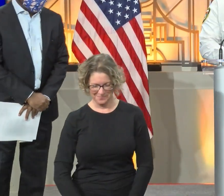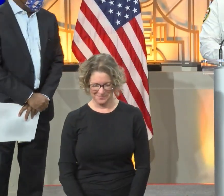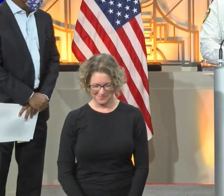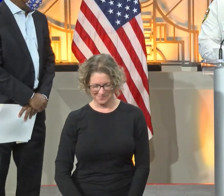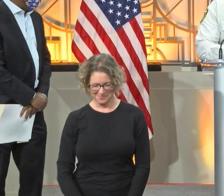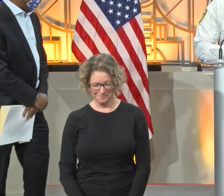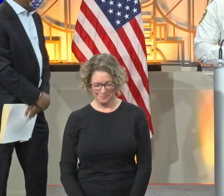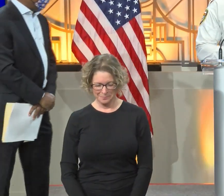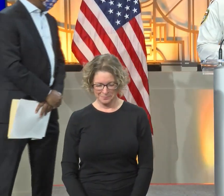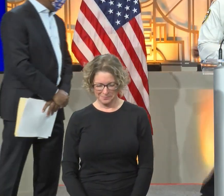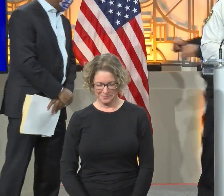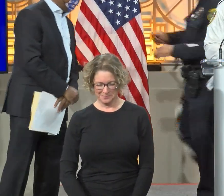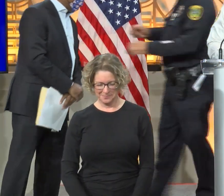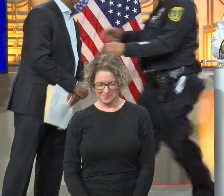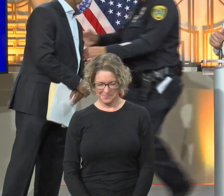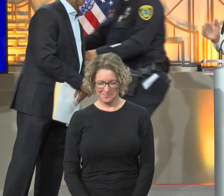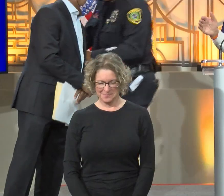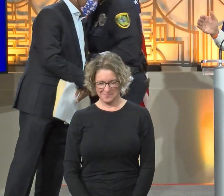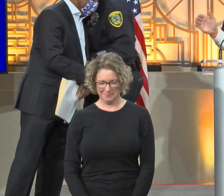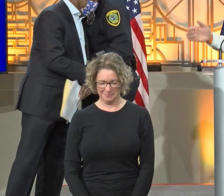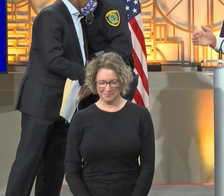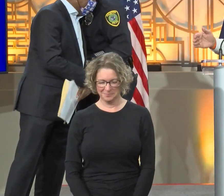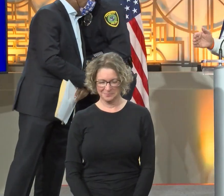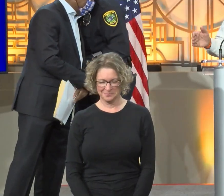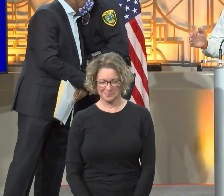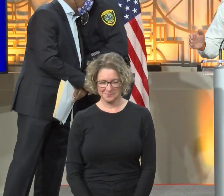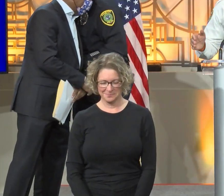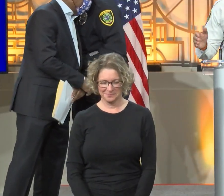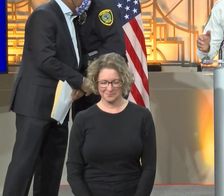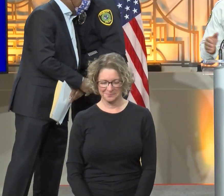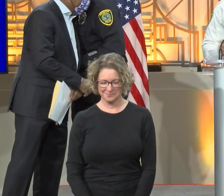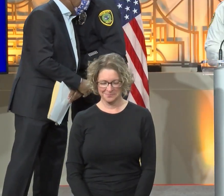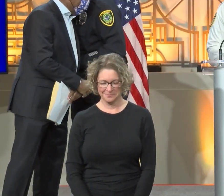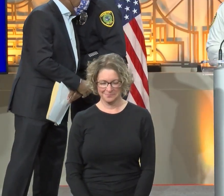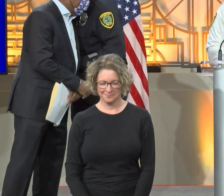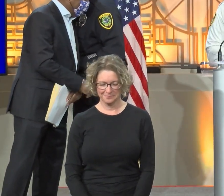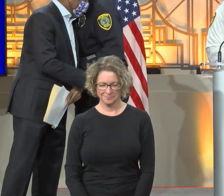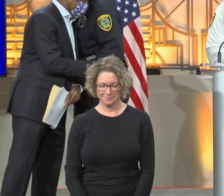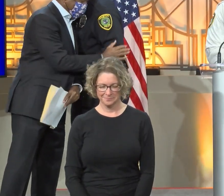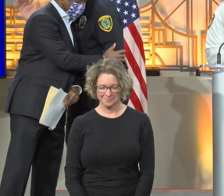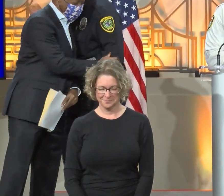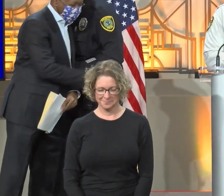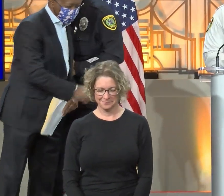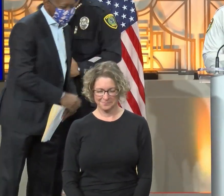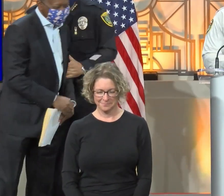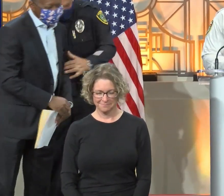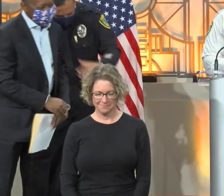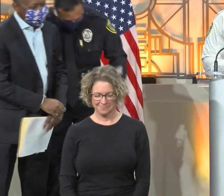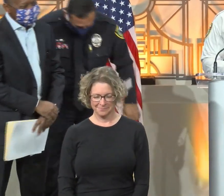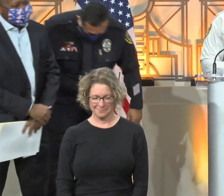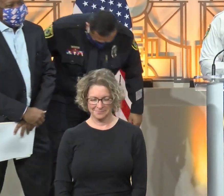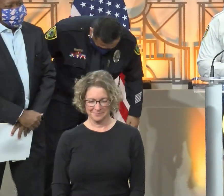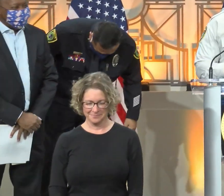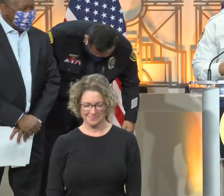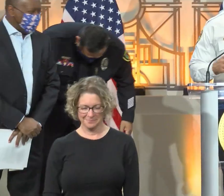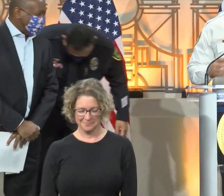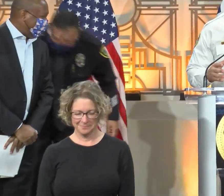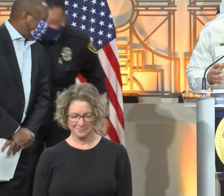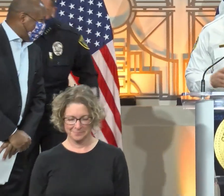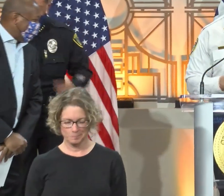doctor Persse en español. Primeramente, lo que dijo el alcalde, comenzando esta conferencia de prensa.